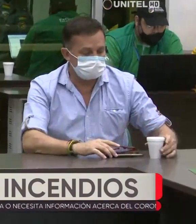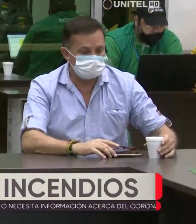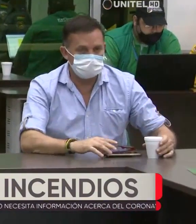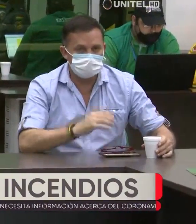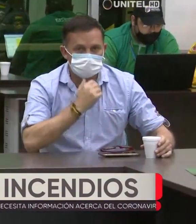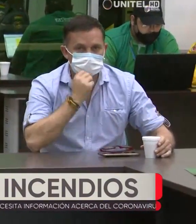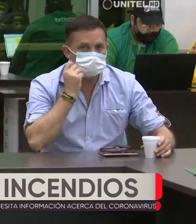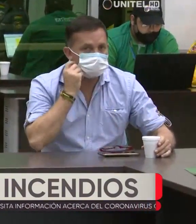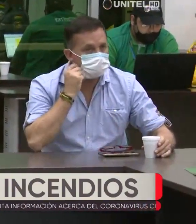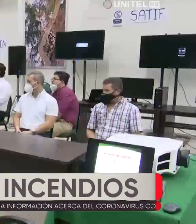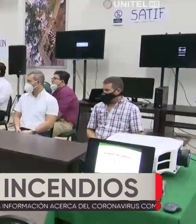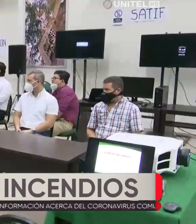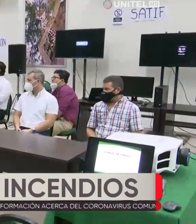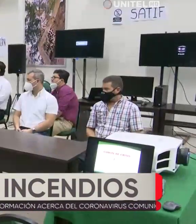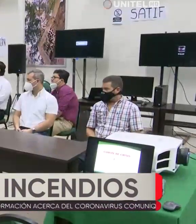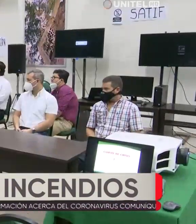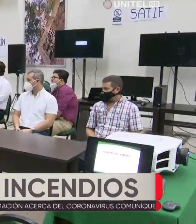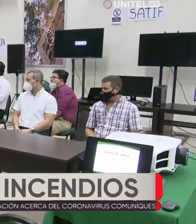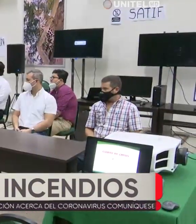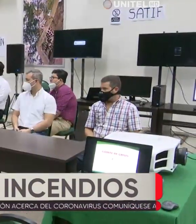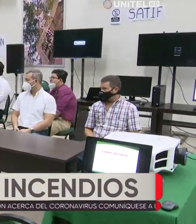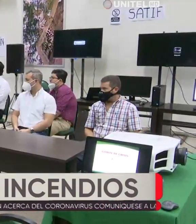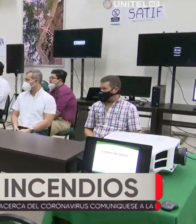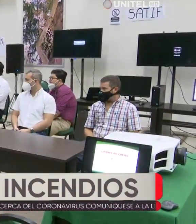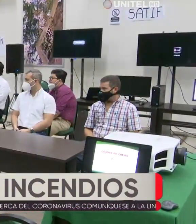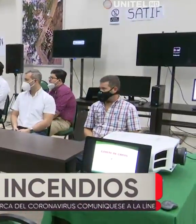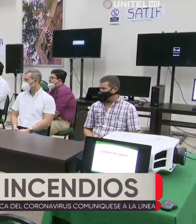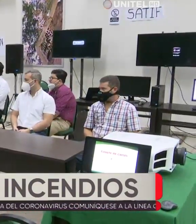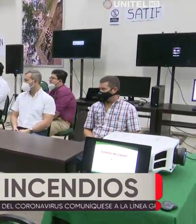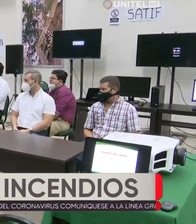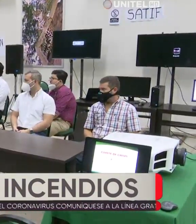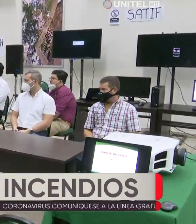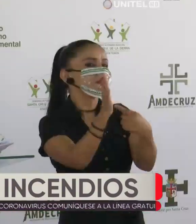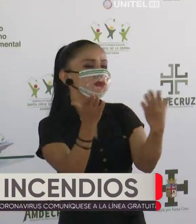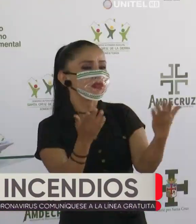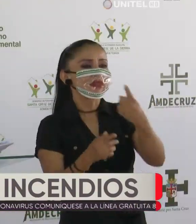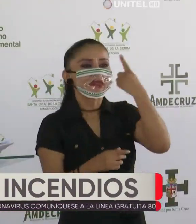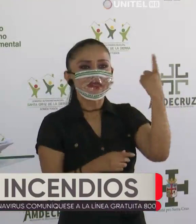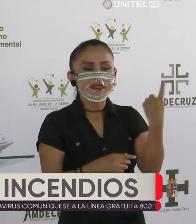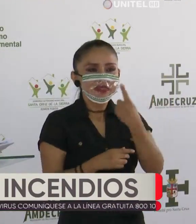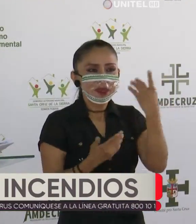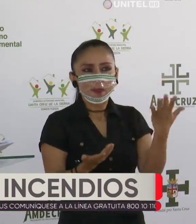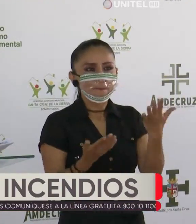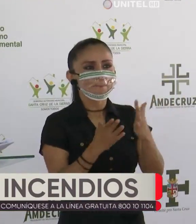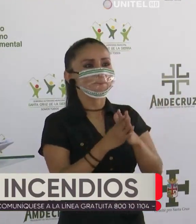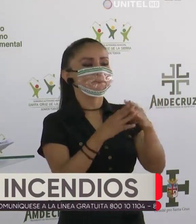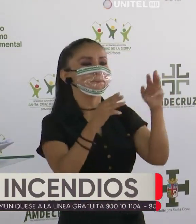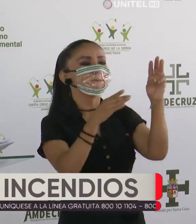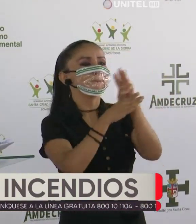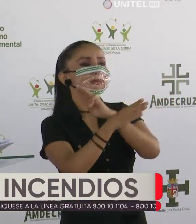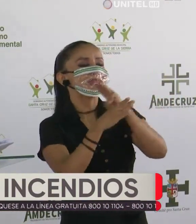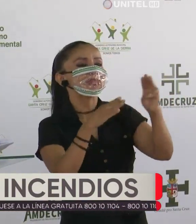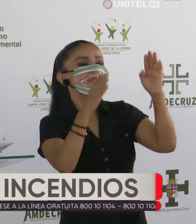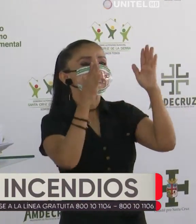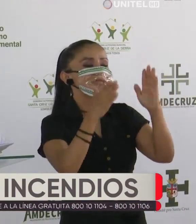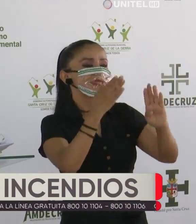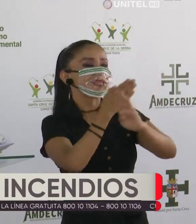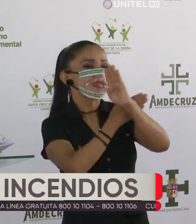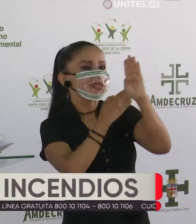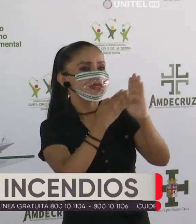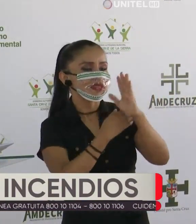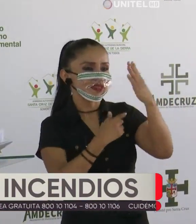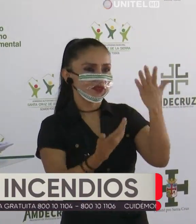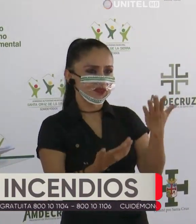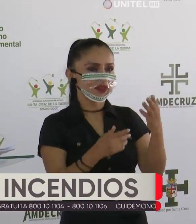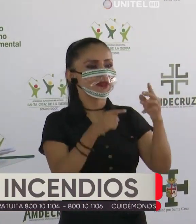ministros del área. En esta reunión estarán presentes, como siempre, el Ministerio de Defensa, el